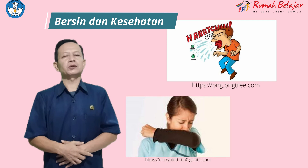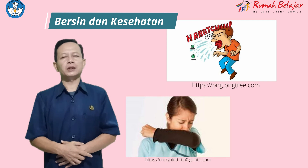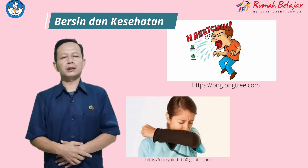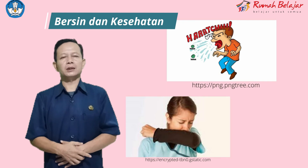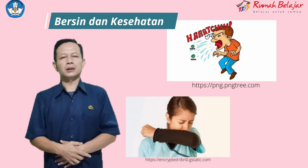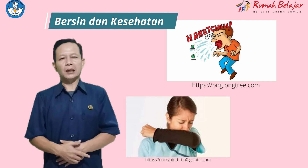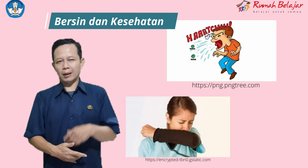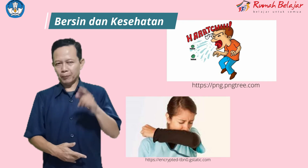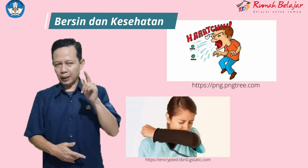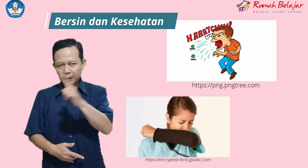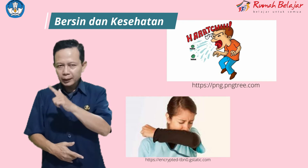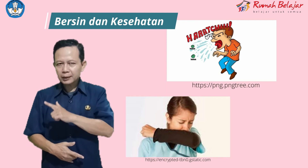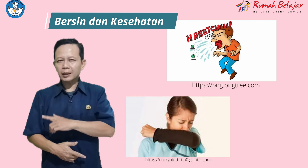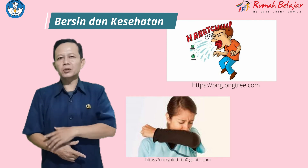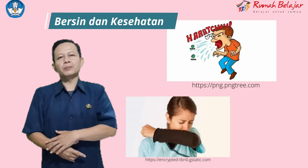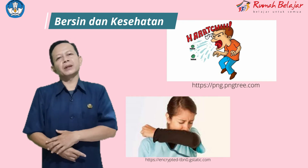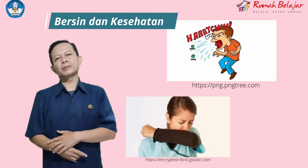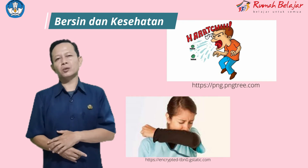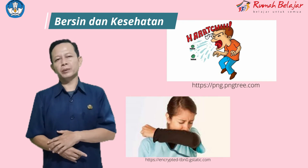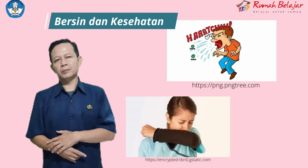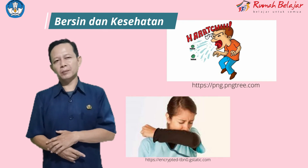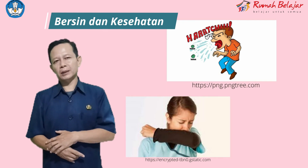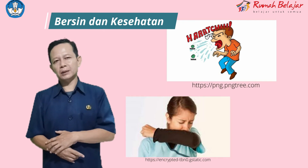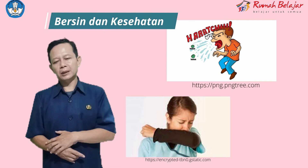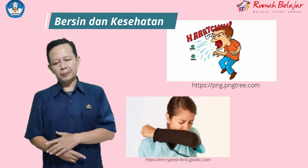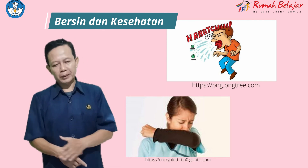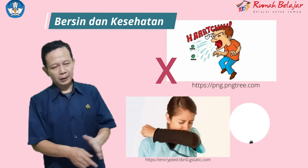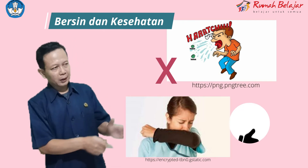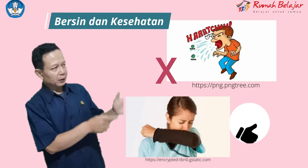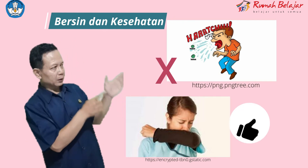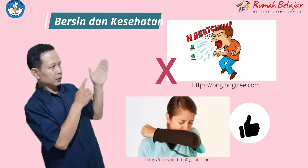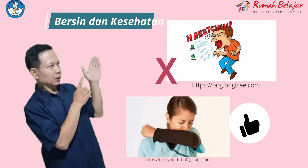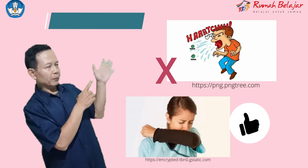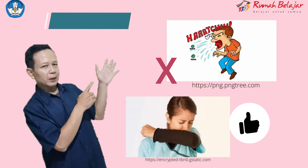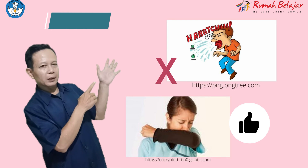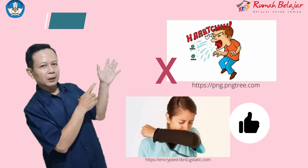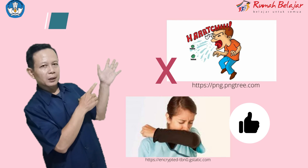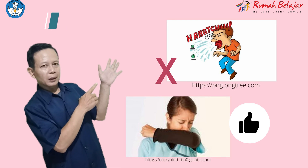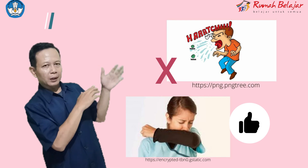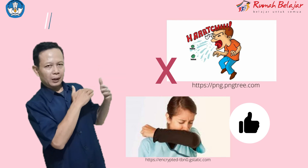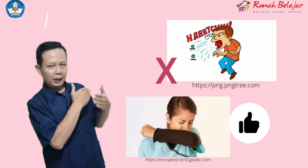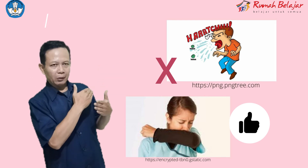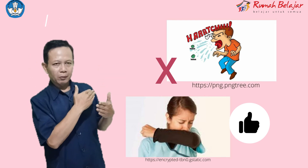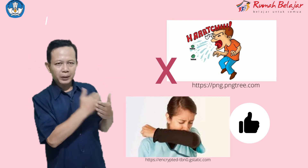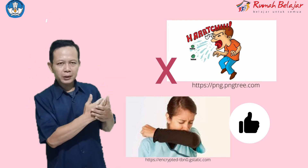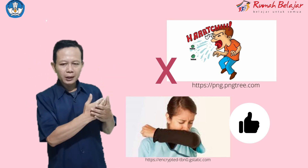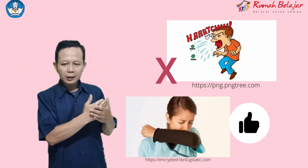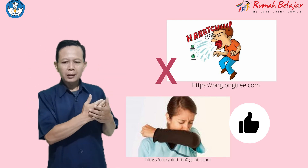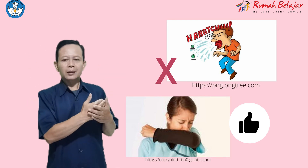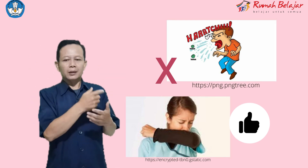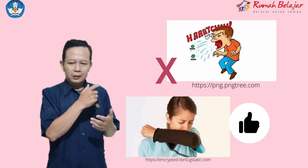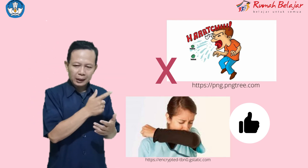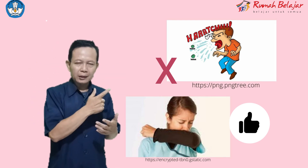penyakit sinusitis. Apalagi ketika musim pandemi COVID-19. Perhatikan nih di gambar ini. Kalau